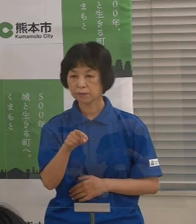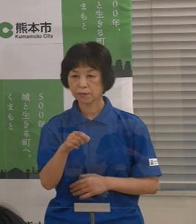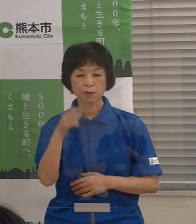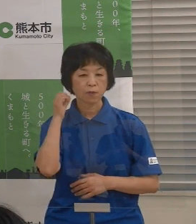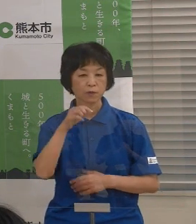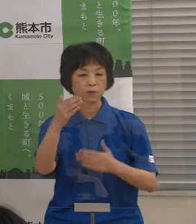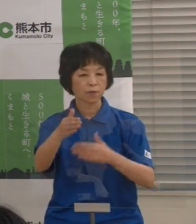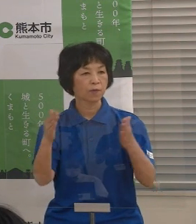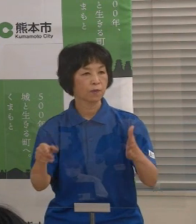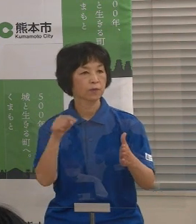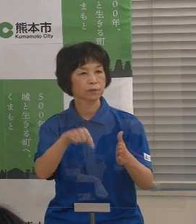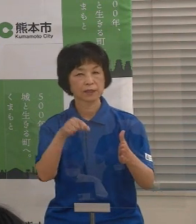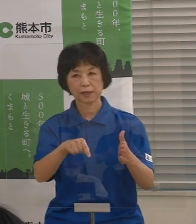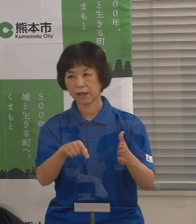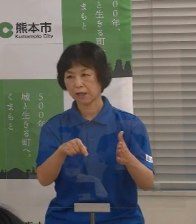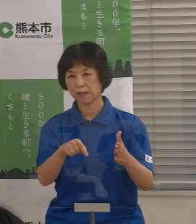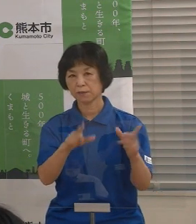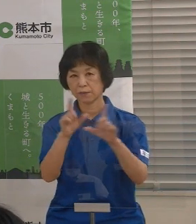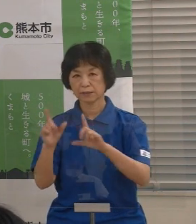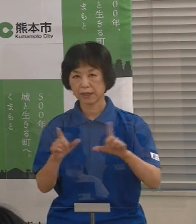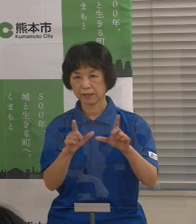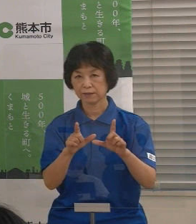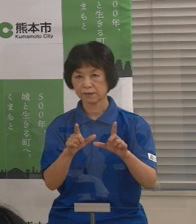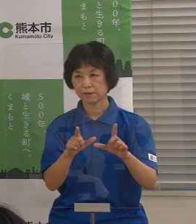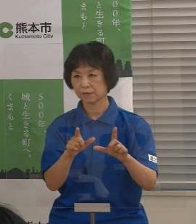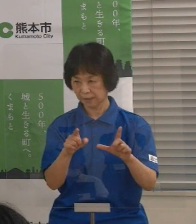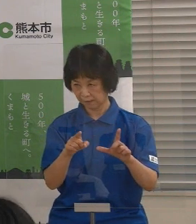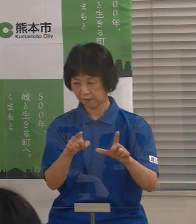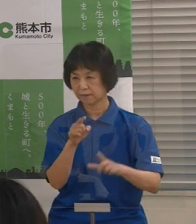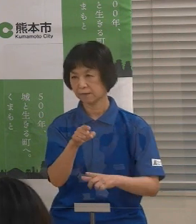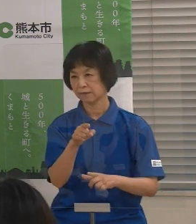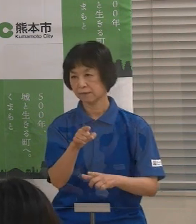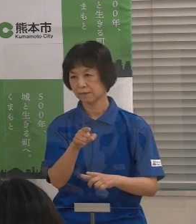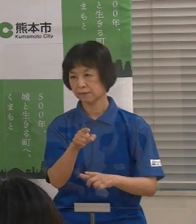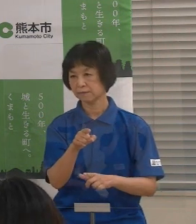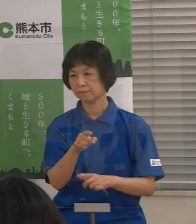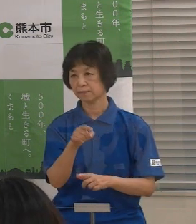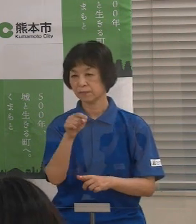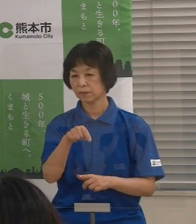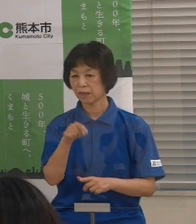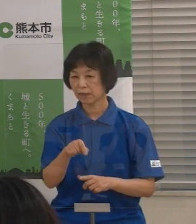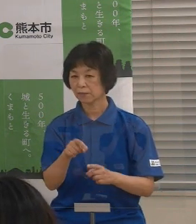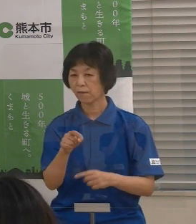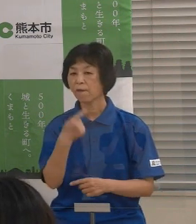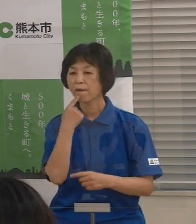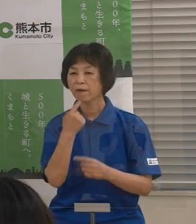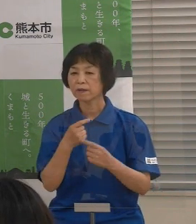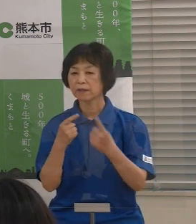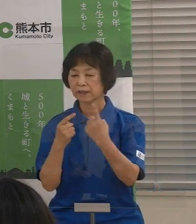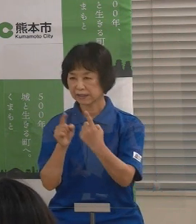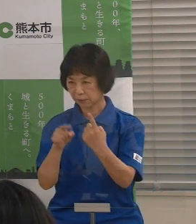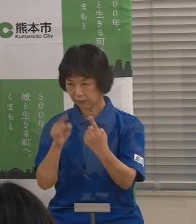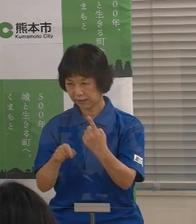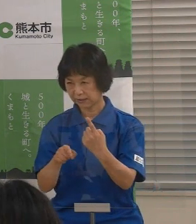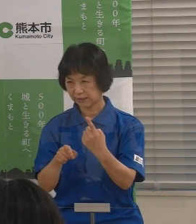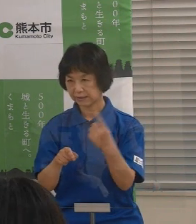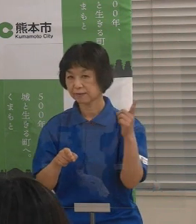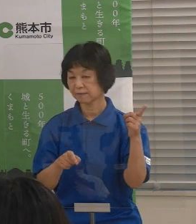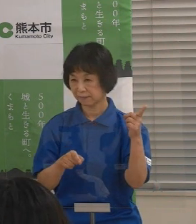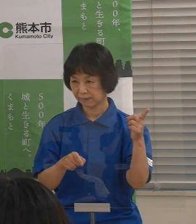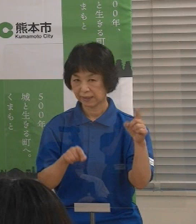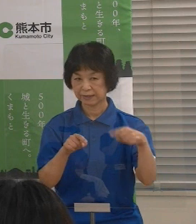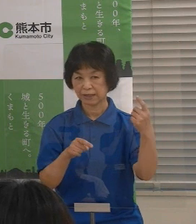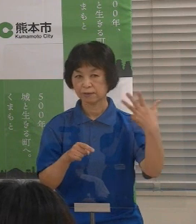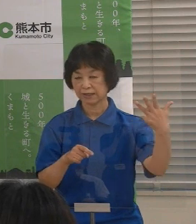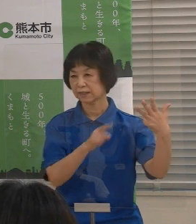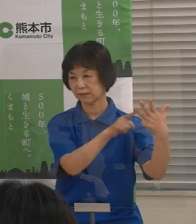の部屋ということで、調べた結果、その中の一人がこうして確認をされた